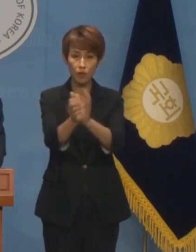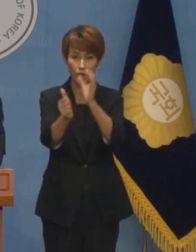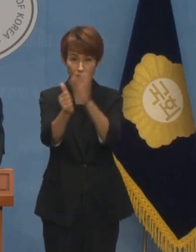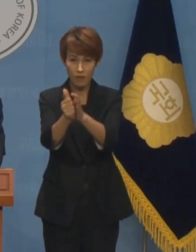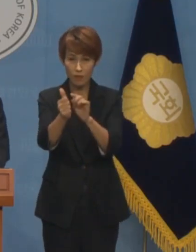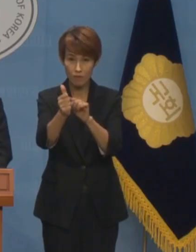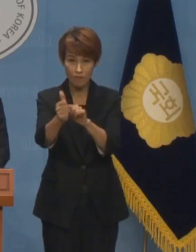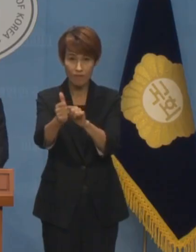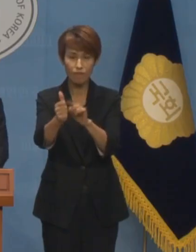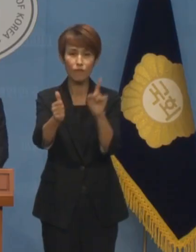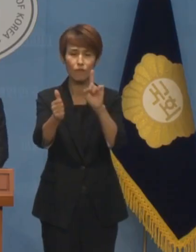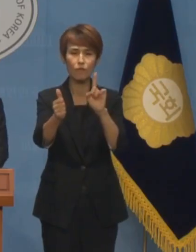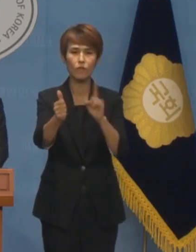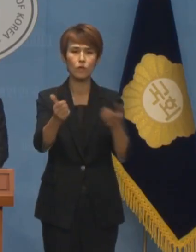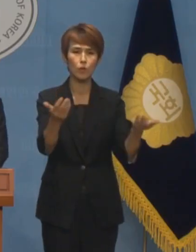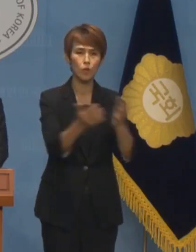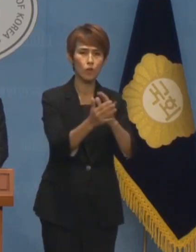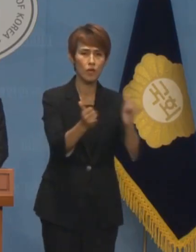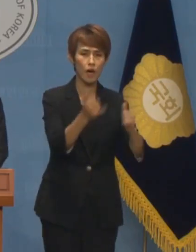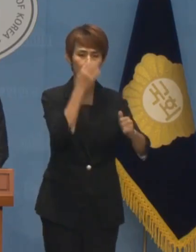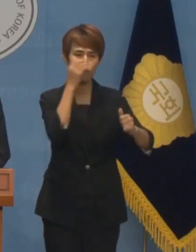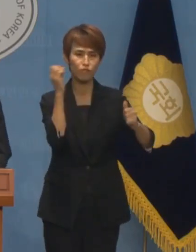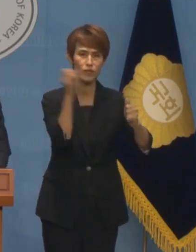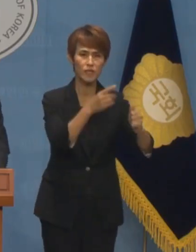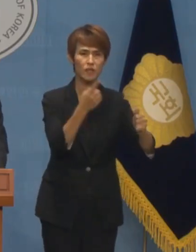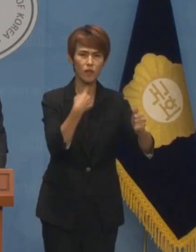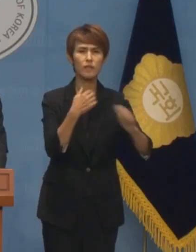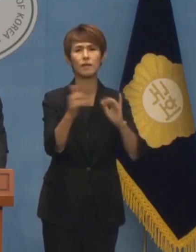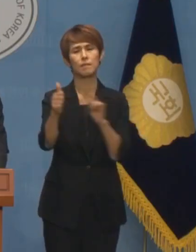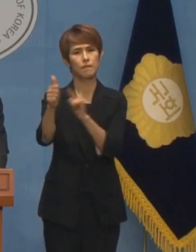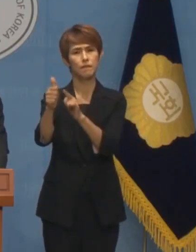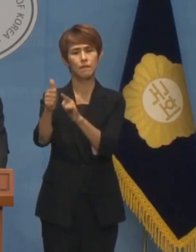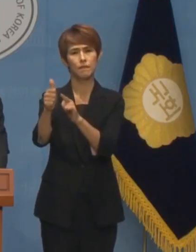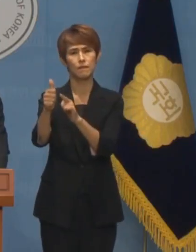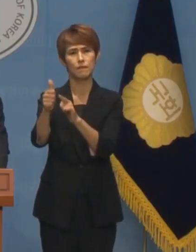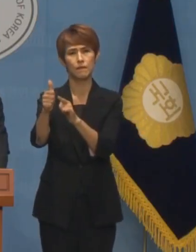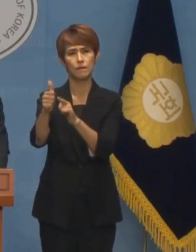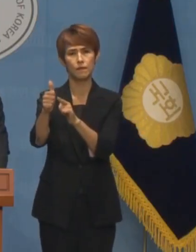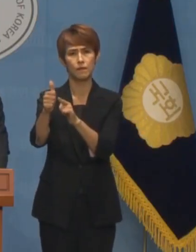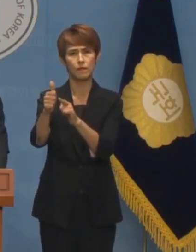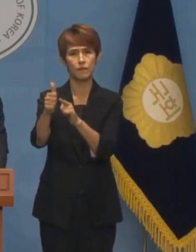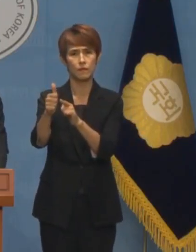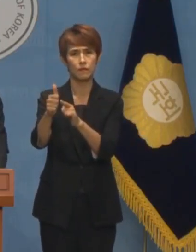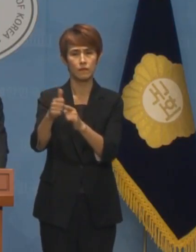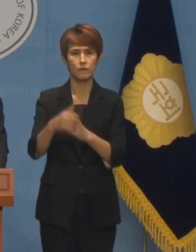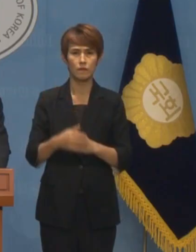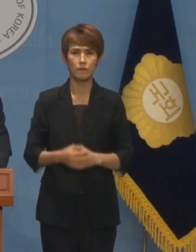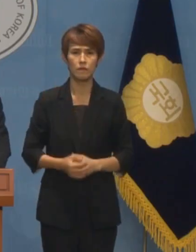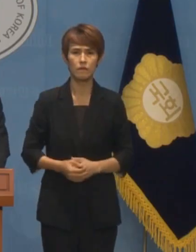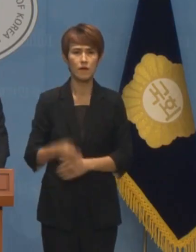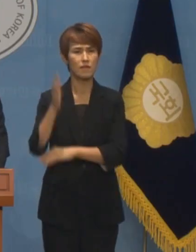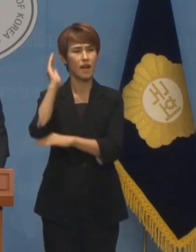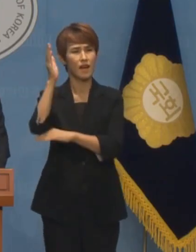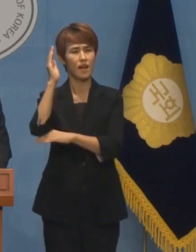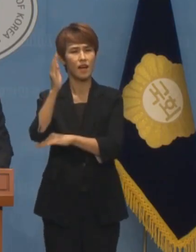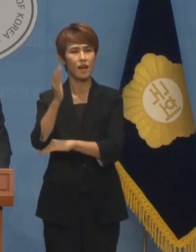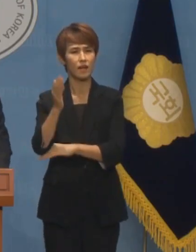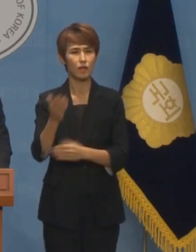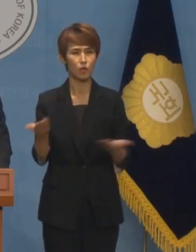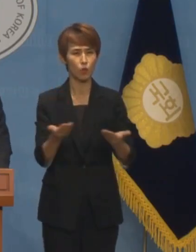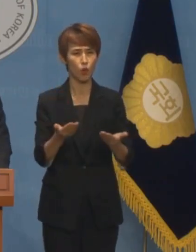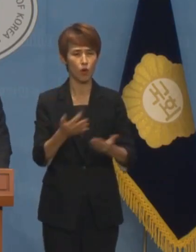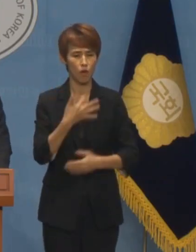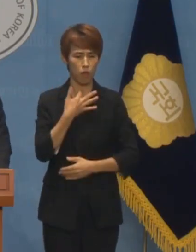역시 노동자와 국민을 무시해온 대표적 인물입니다. 입만 열면 노동을